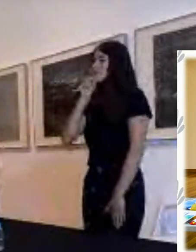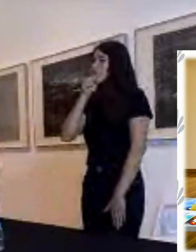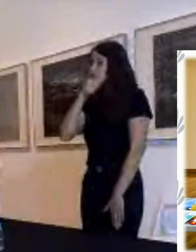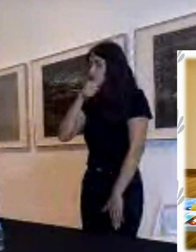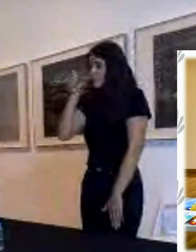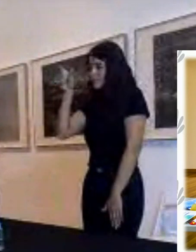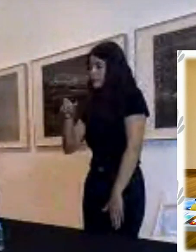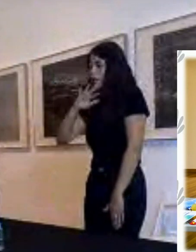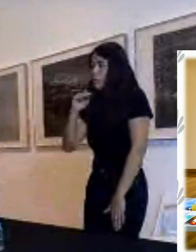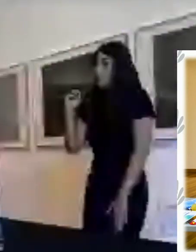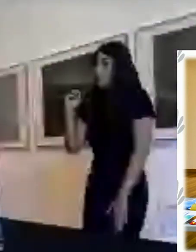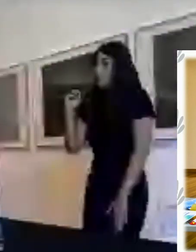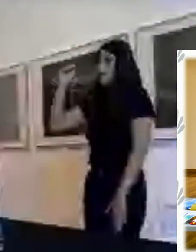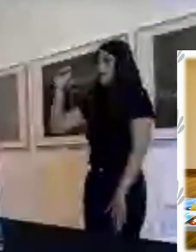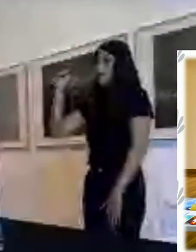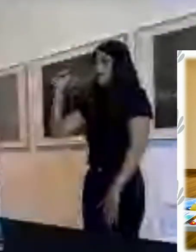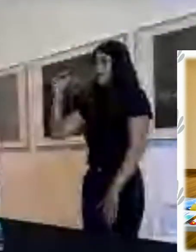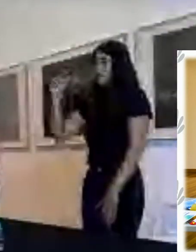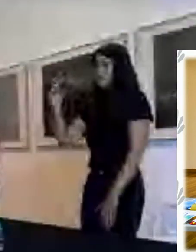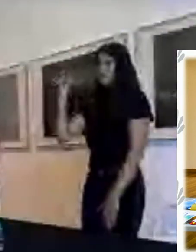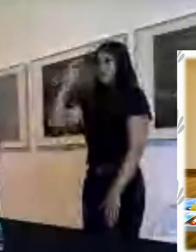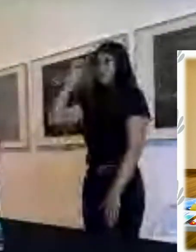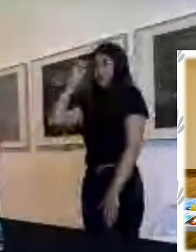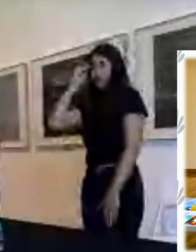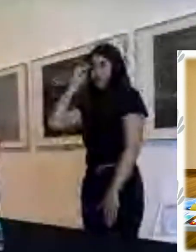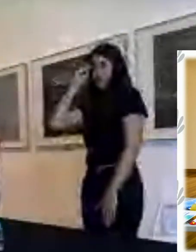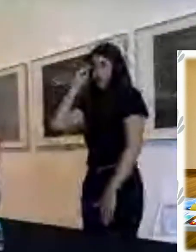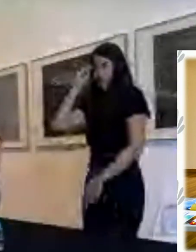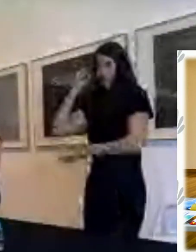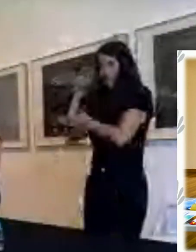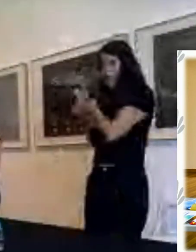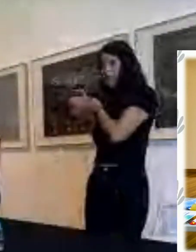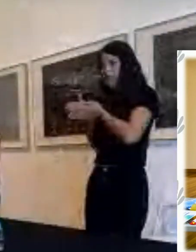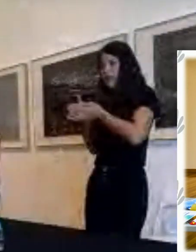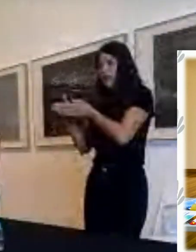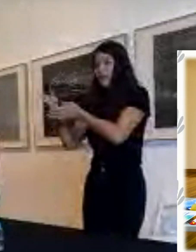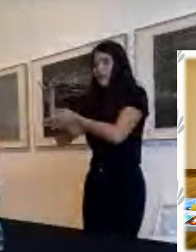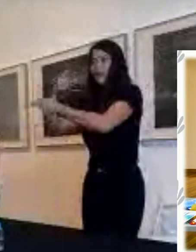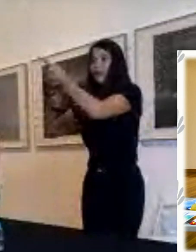que desempolve los caminos que antes había recorrido.